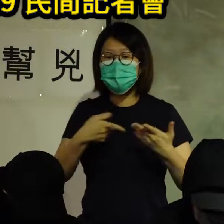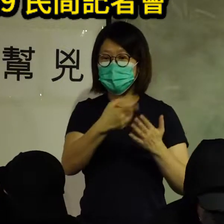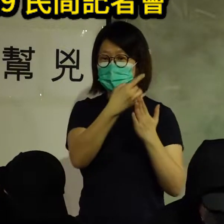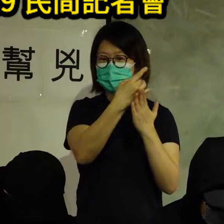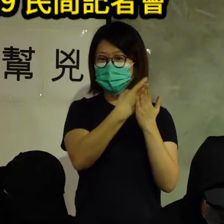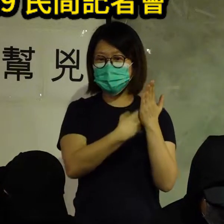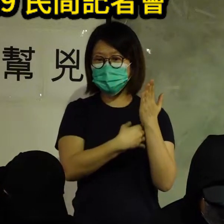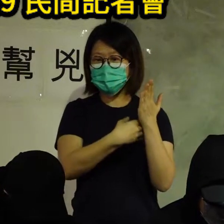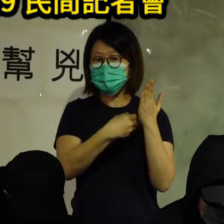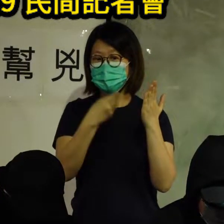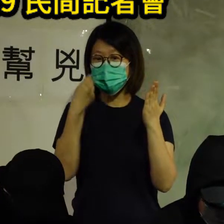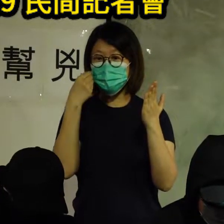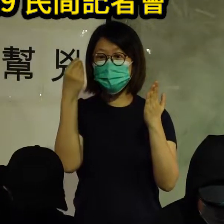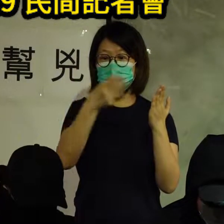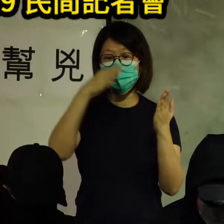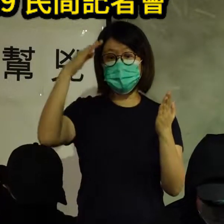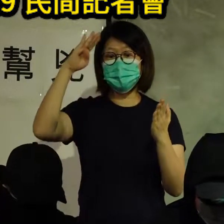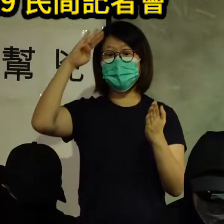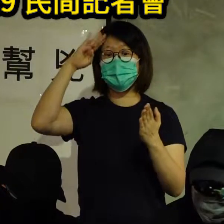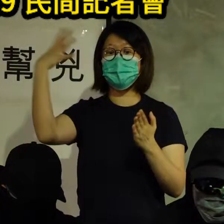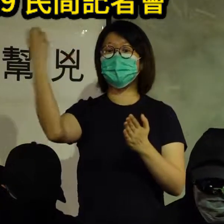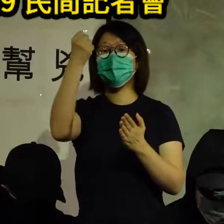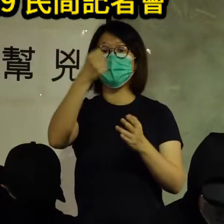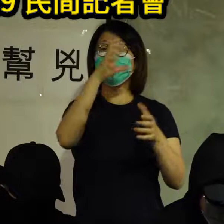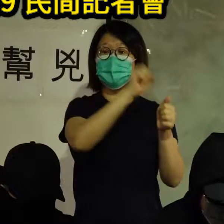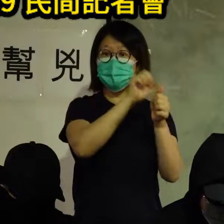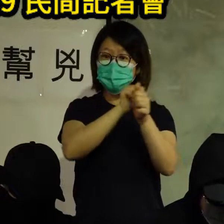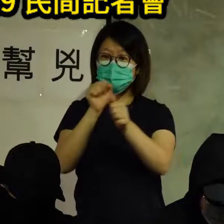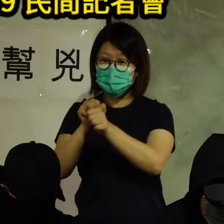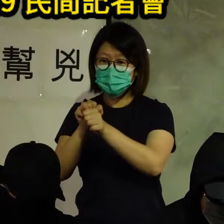民財產禁止市民出入警察